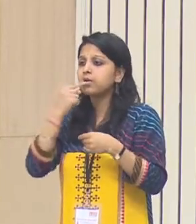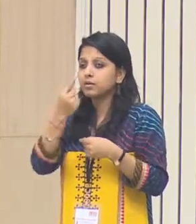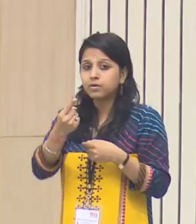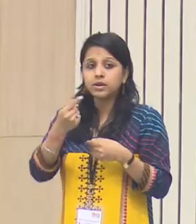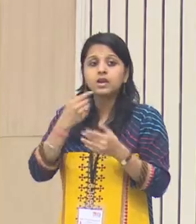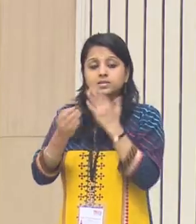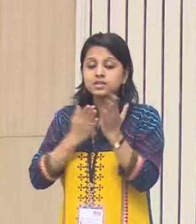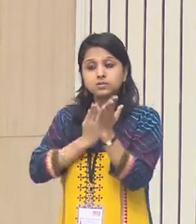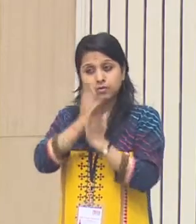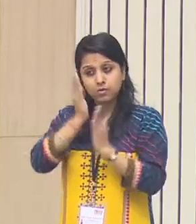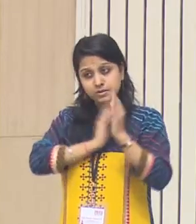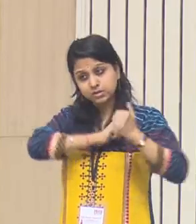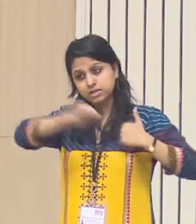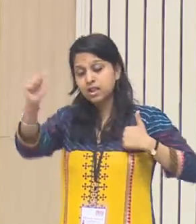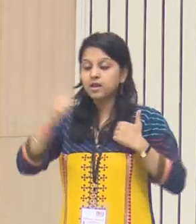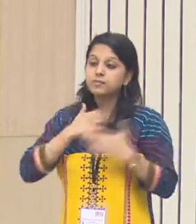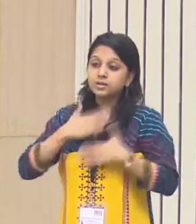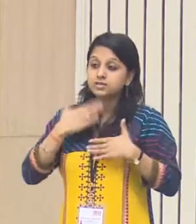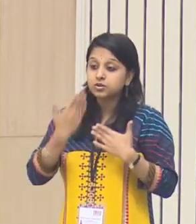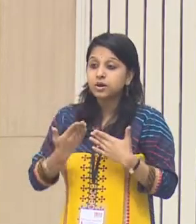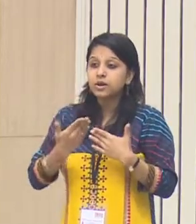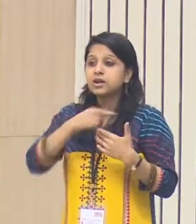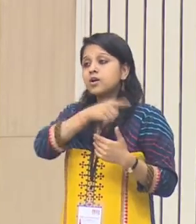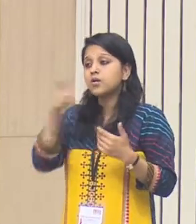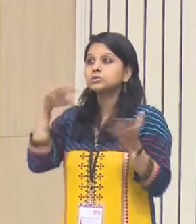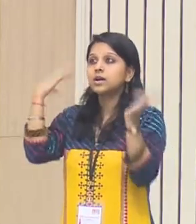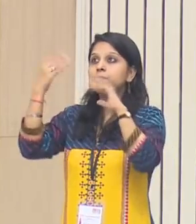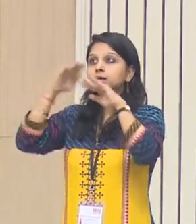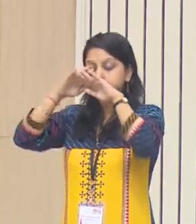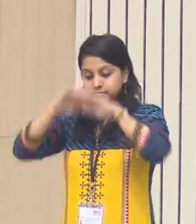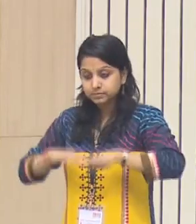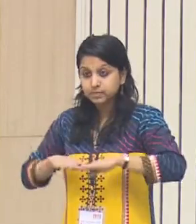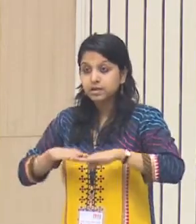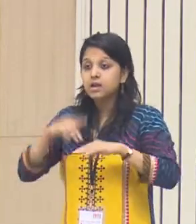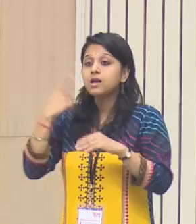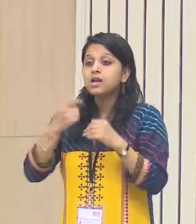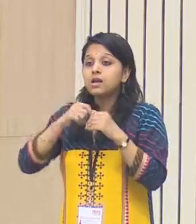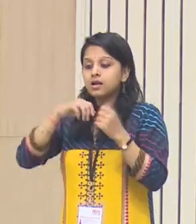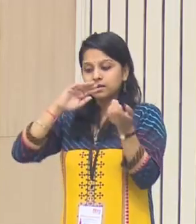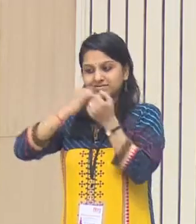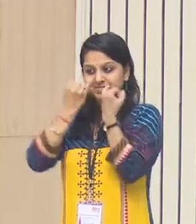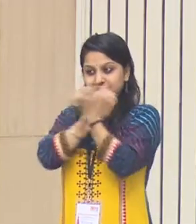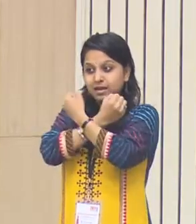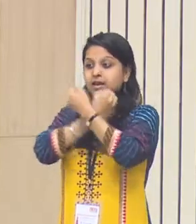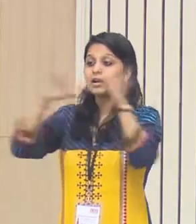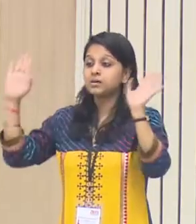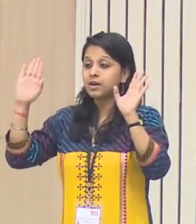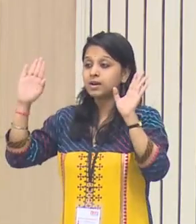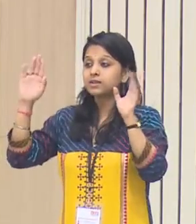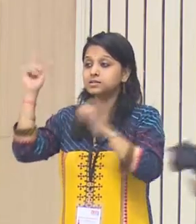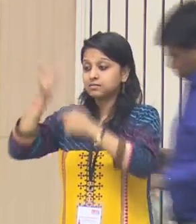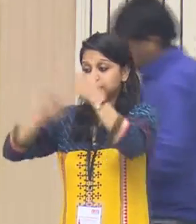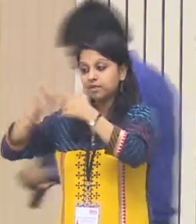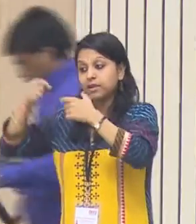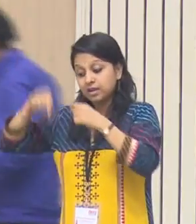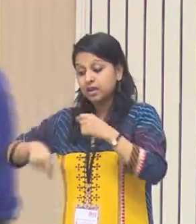कि जिस ओर चले हम मस्ती में, झुक जाए उधर अंबर भूतल, आज़ाद वतन के बाशिंदे, हर गीत